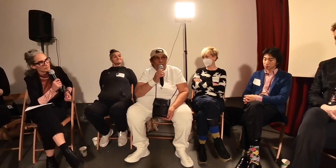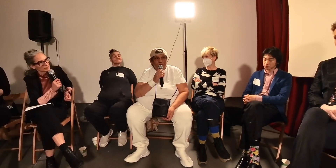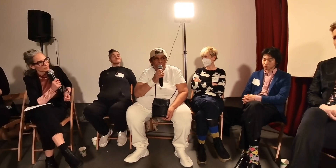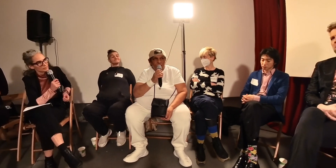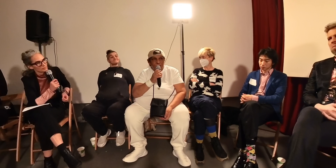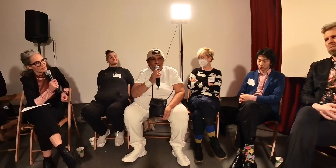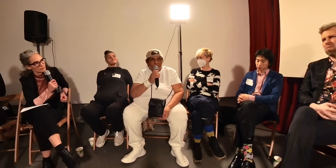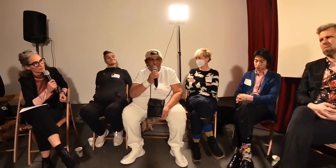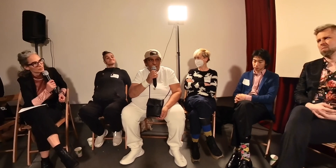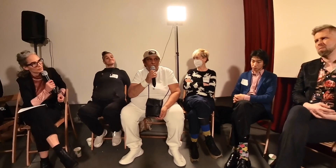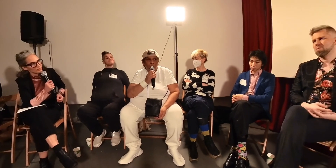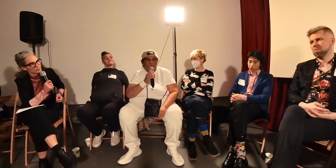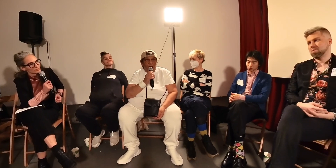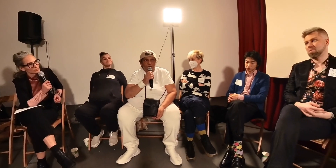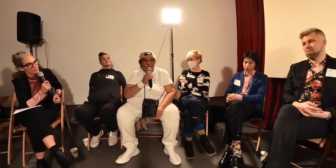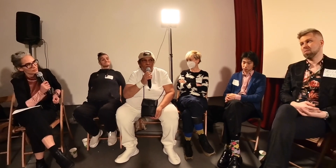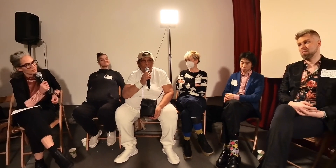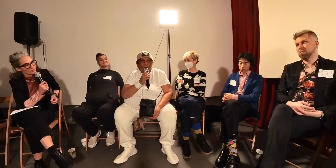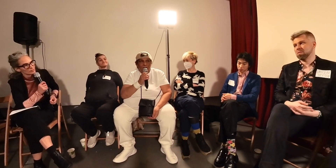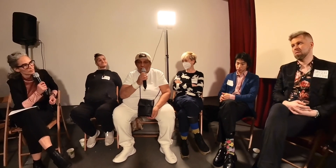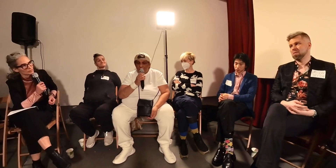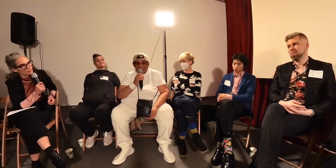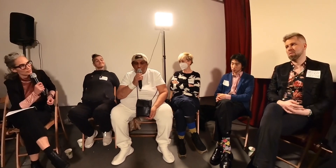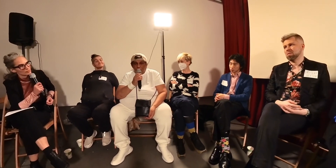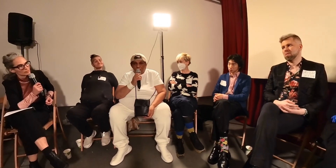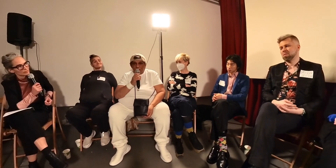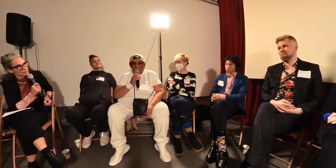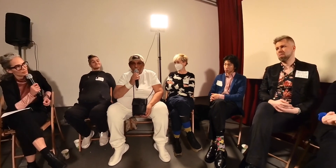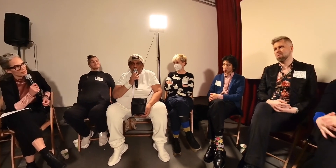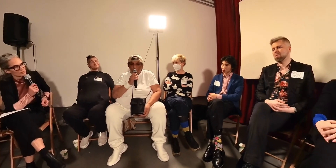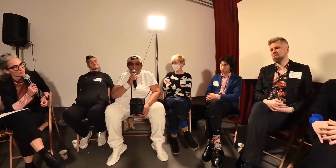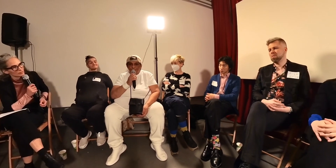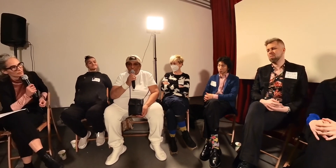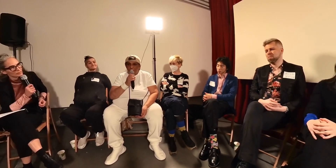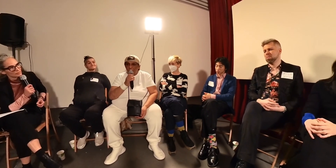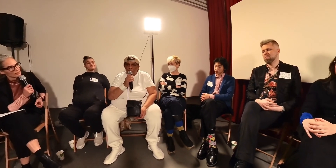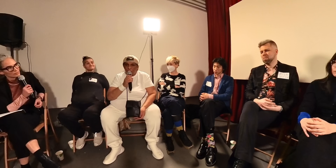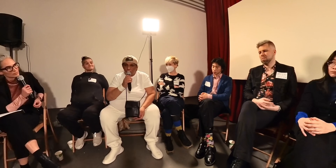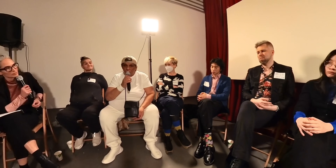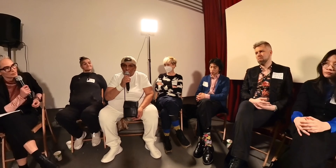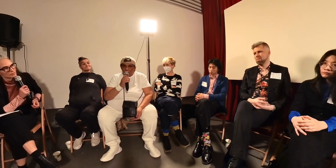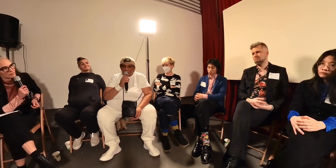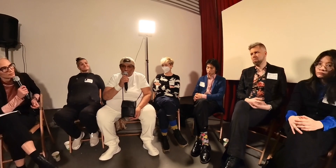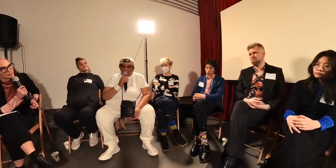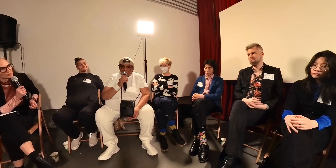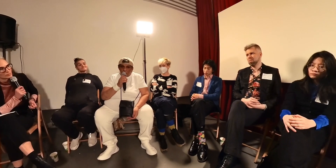žízeň furt na těch ulicích, protože jsem chodila, hodně jsem chodila, bolely mě strašně nohy, taky mi to